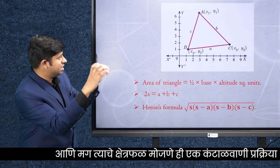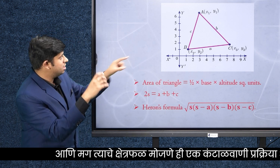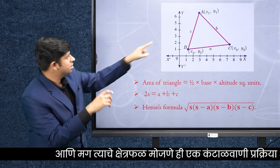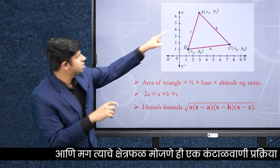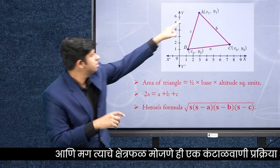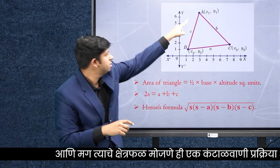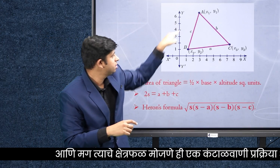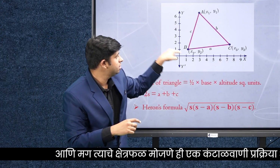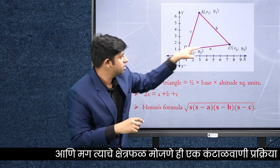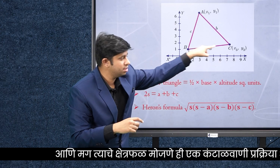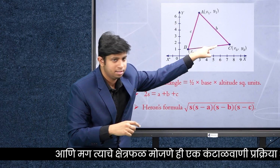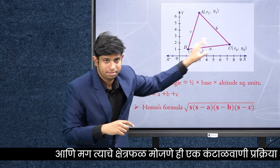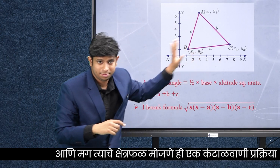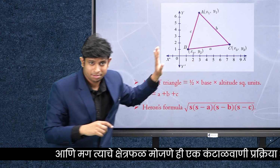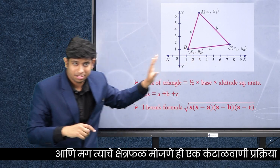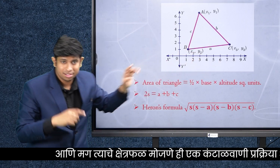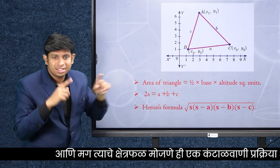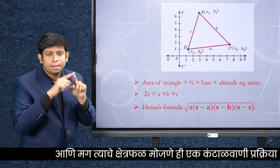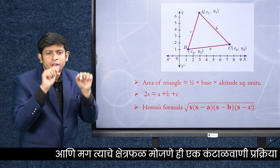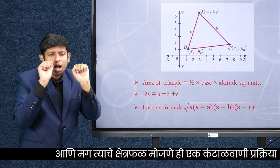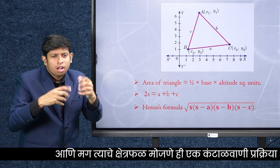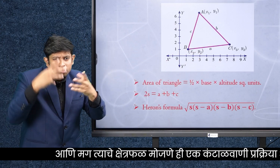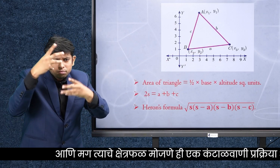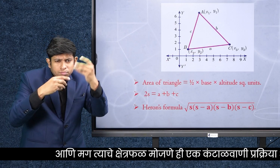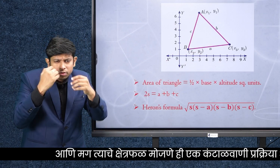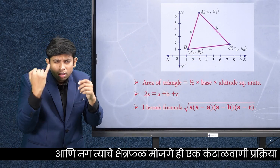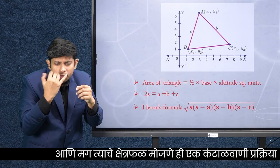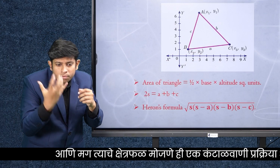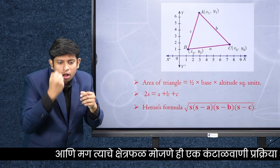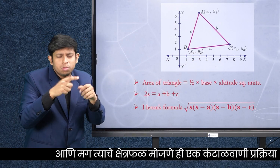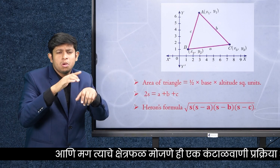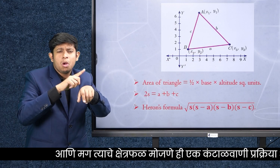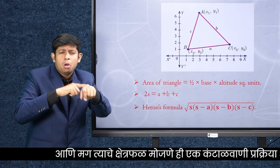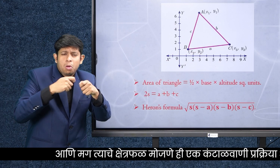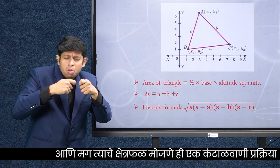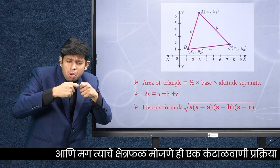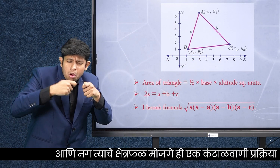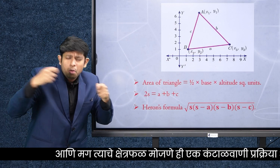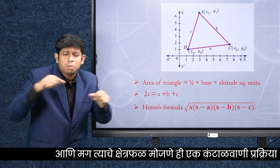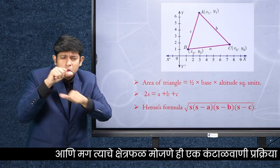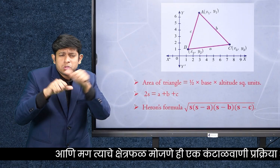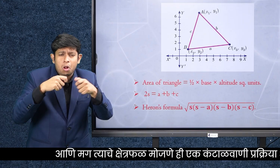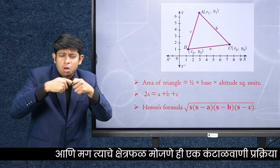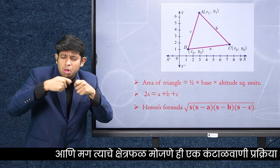क्षेत्रफळ मोजणे ही एक कंटाळवाणी प्रक्रिया असेल.